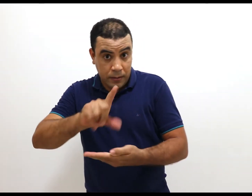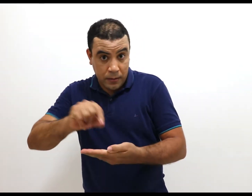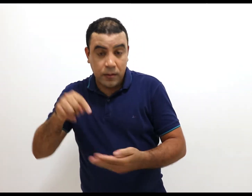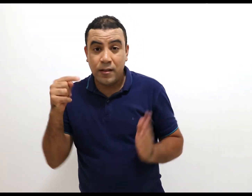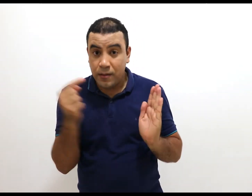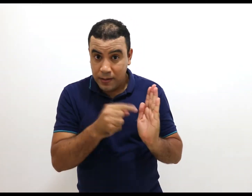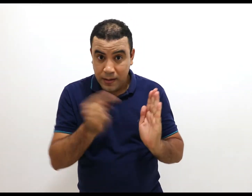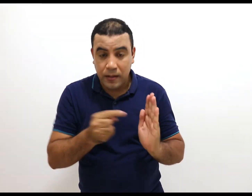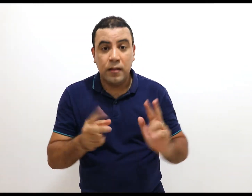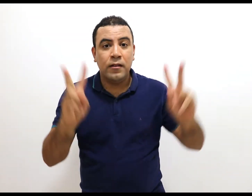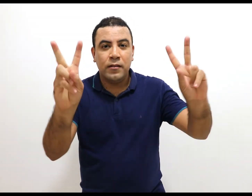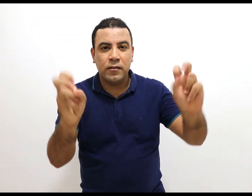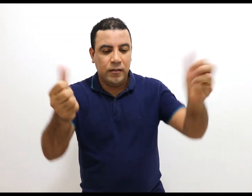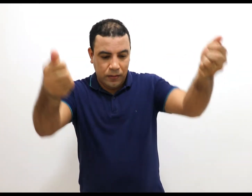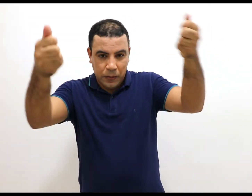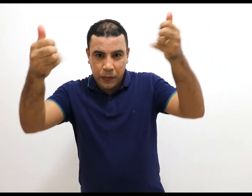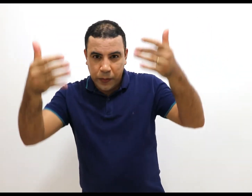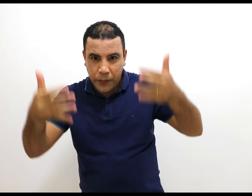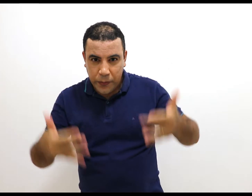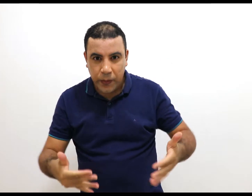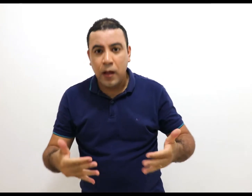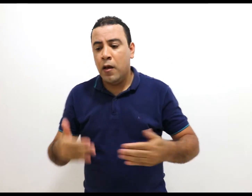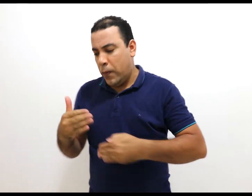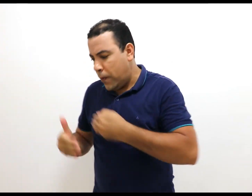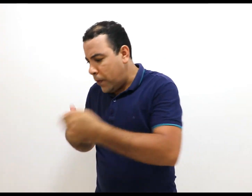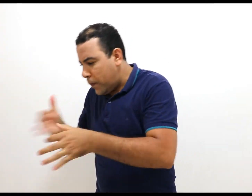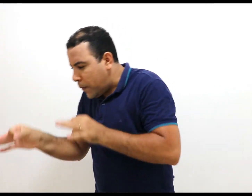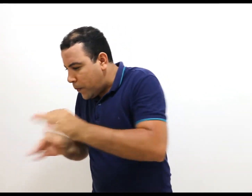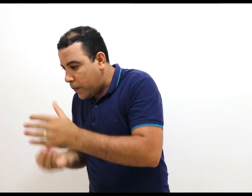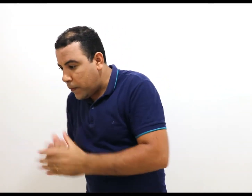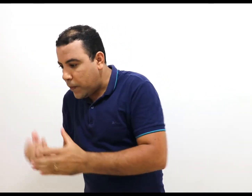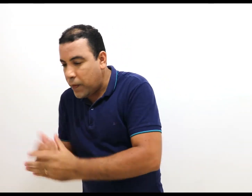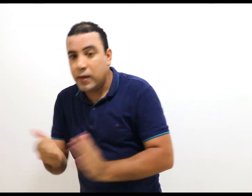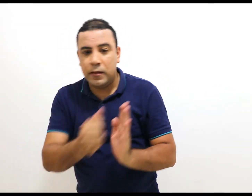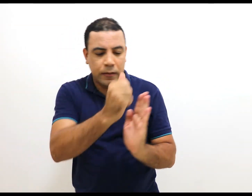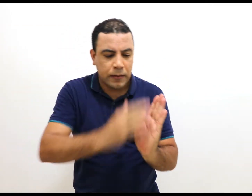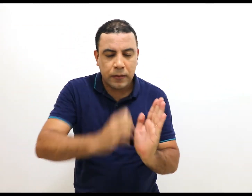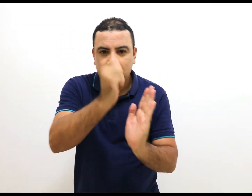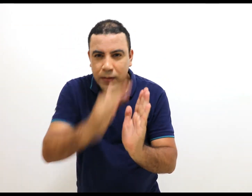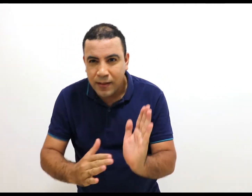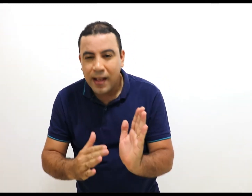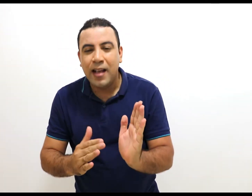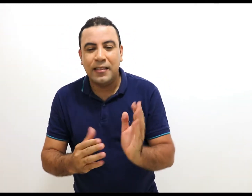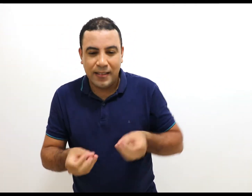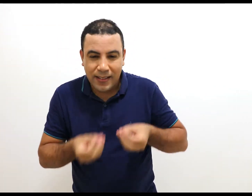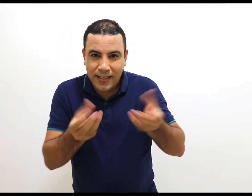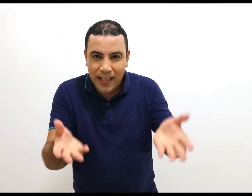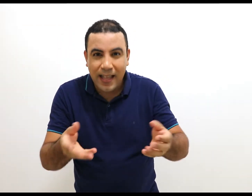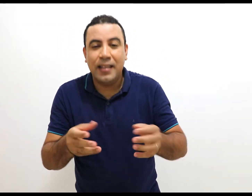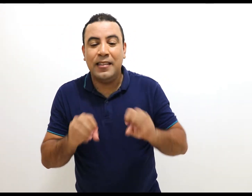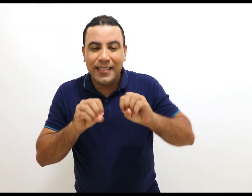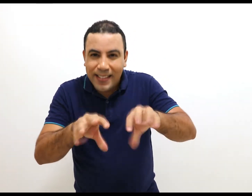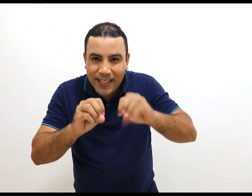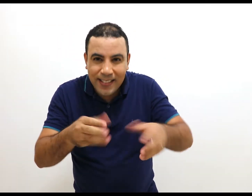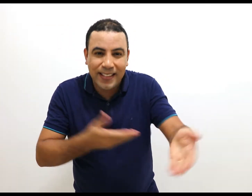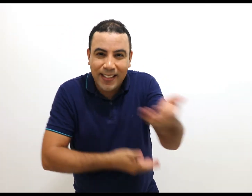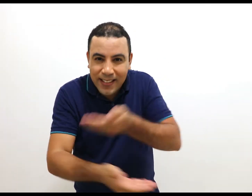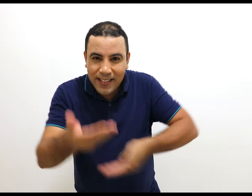Este artigo toma como objeto o processo de criação e o uso de atividades